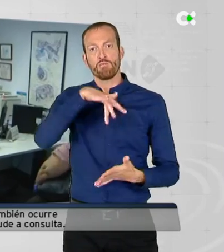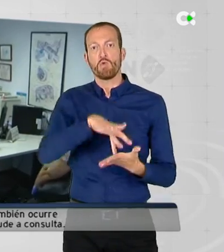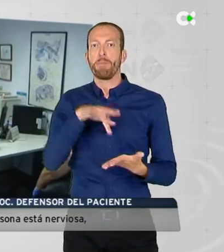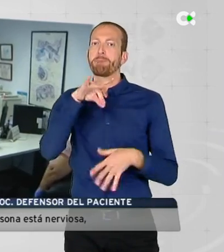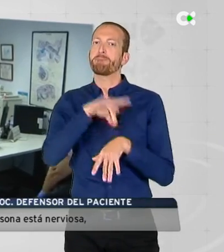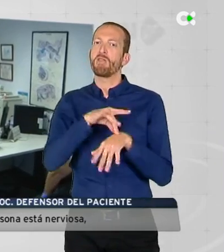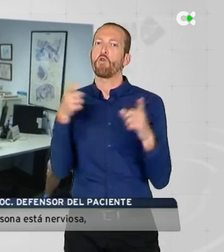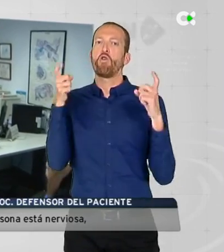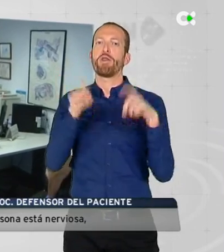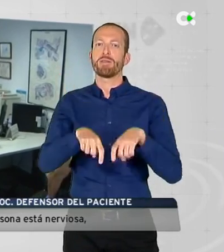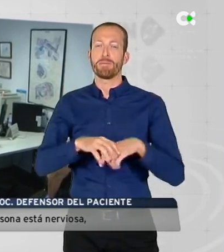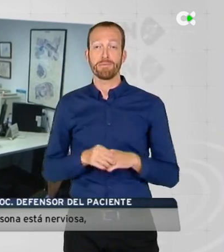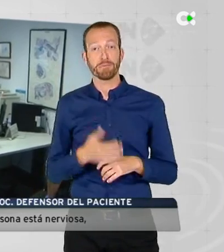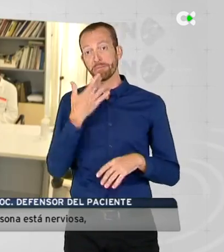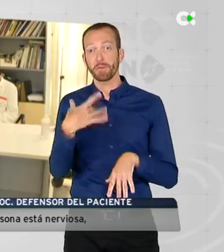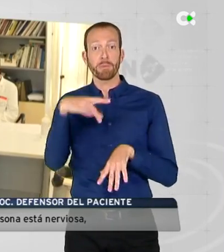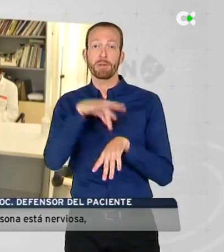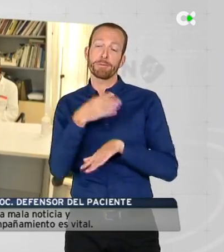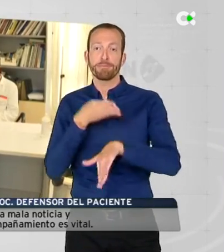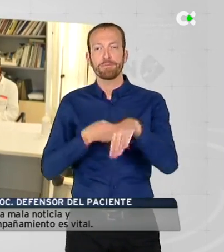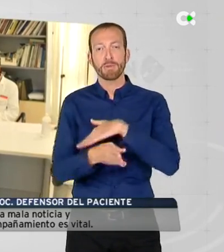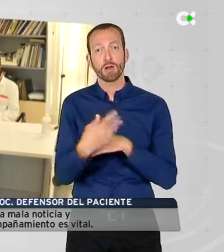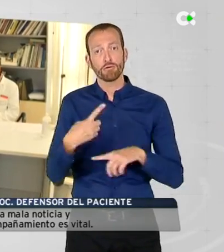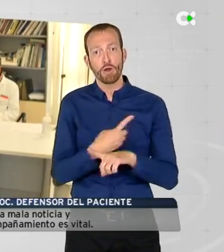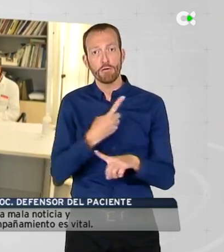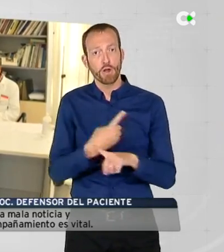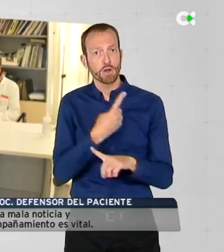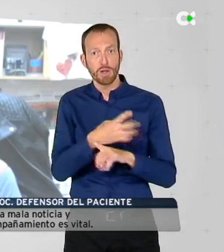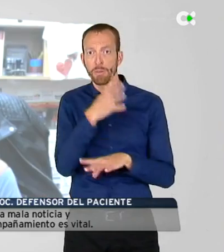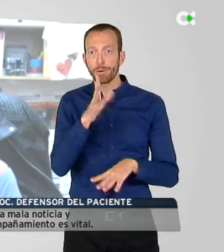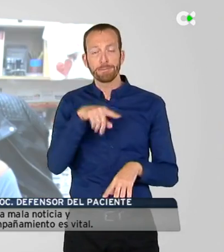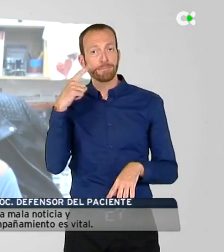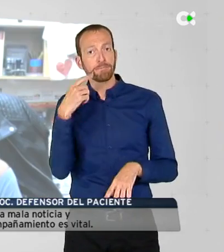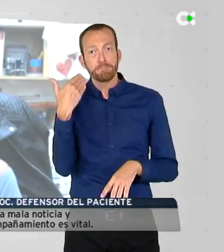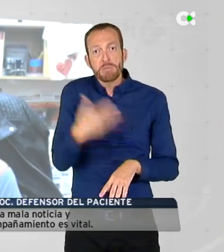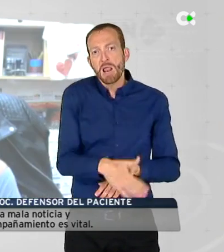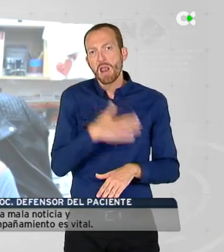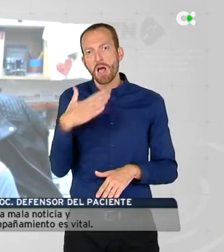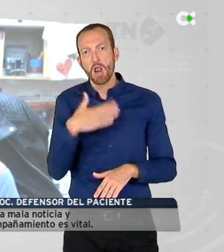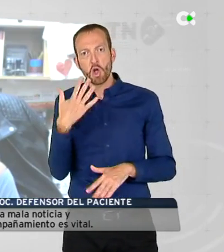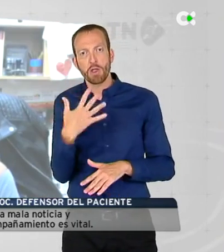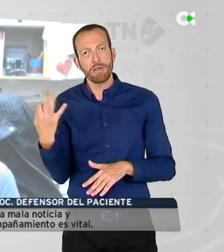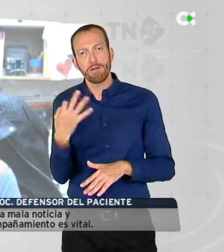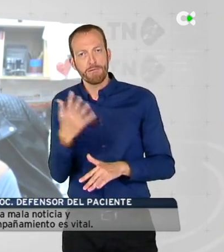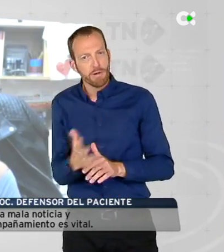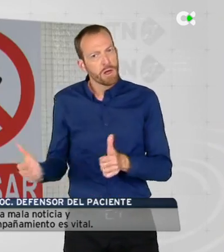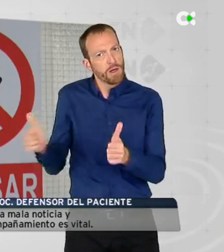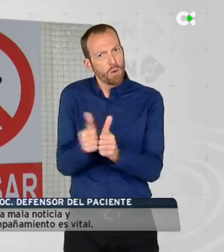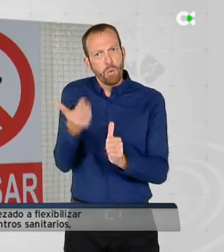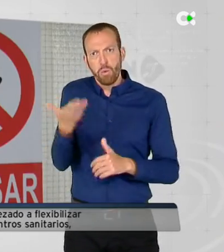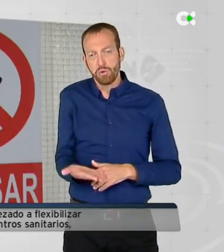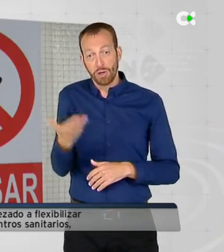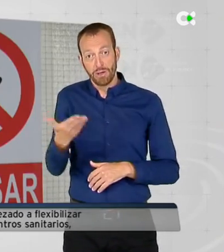consulta. A lo mejor esa persona está nerviosa, le van a dar una mala noticia y desde luego el acompañamiento es vital.